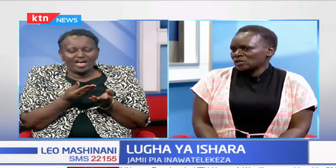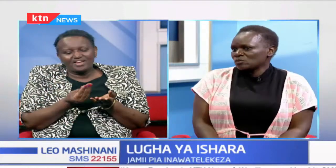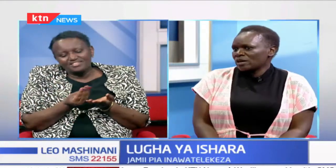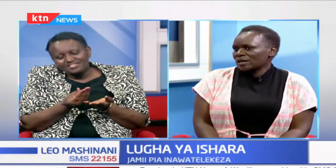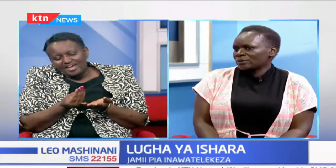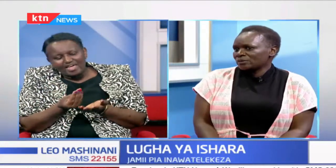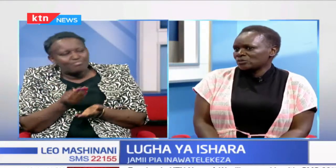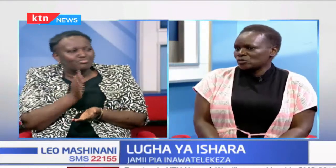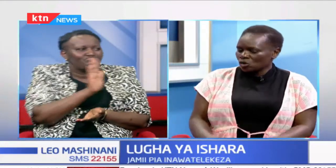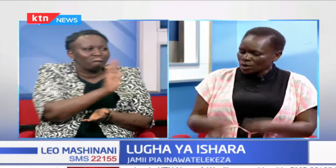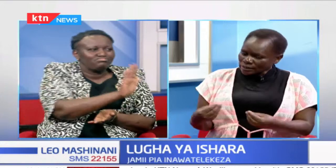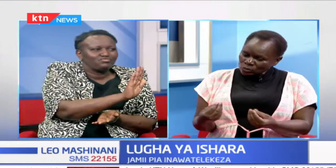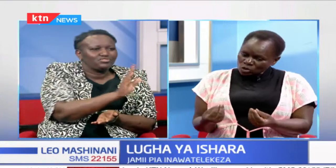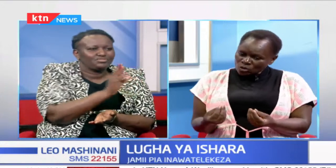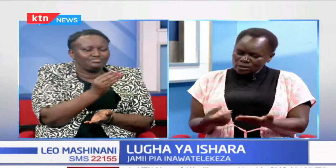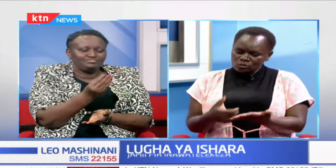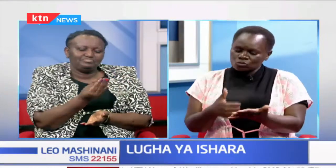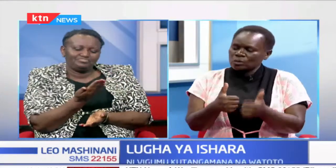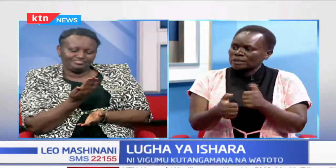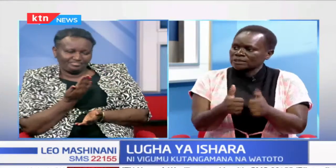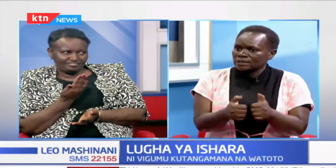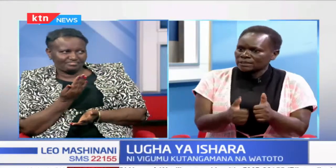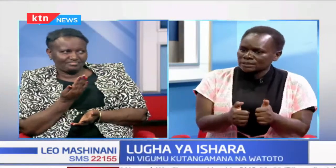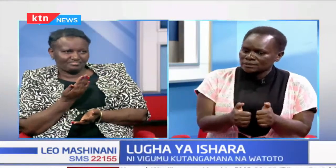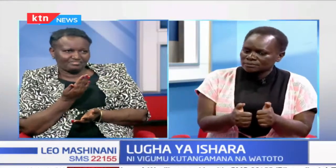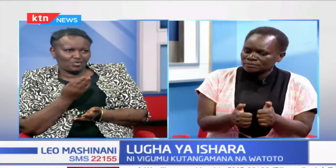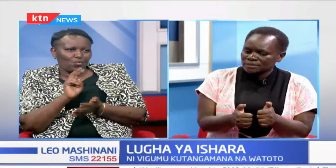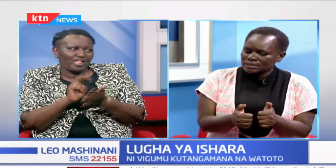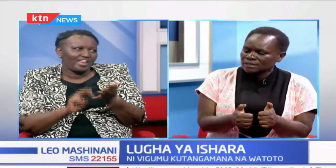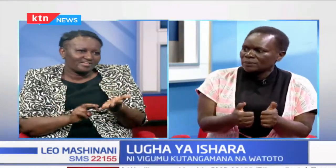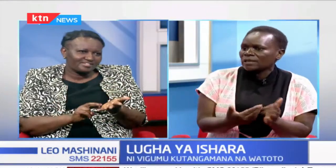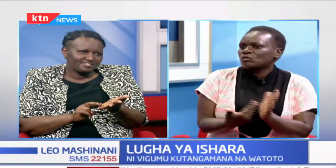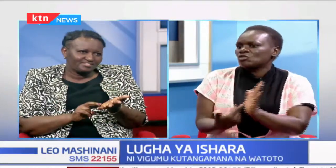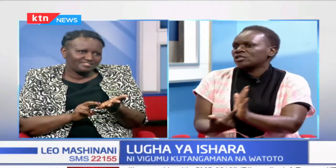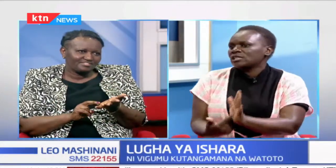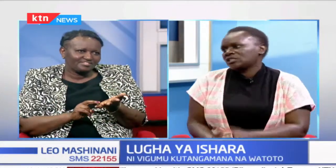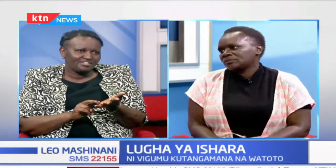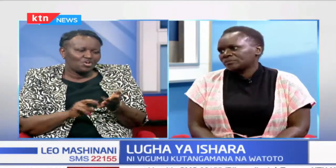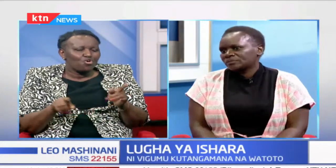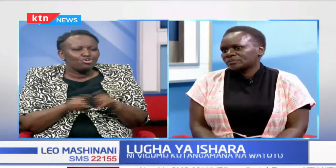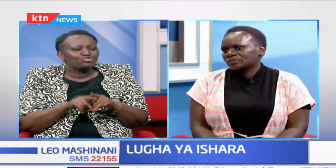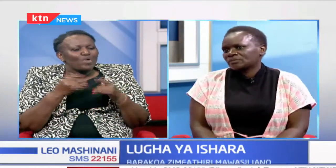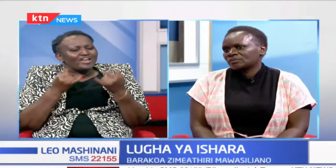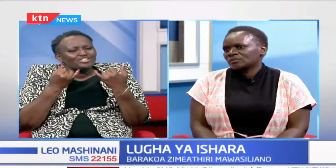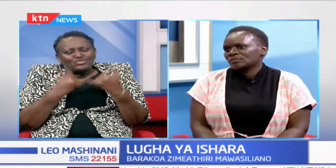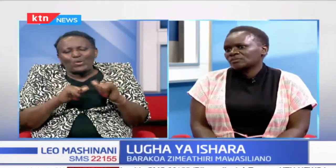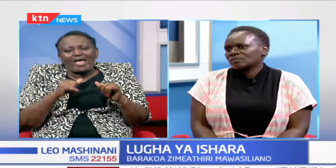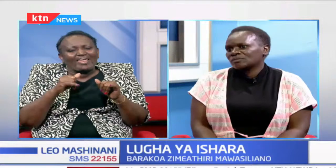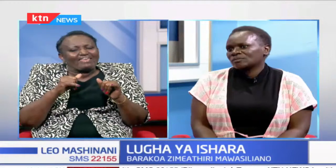Unaweza tumia simu yako. Utoe uandike ile message pale umuonyeshe.